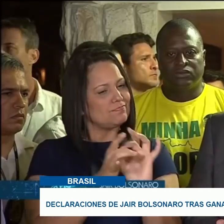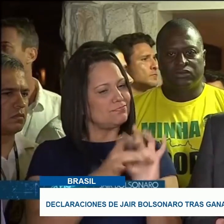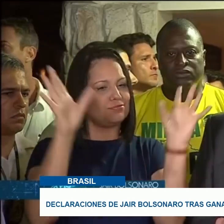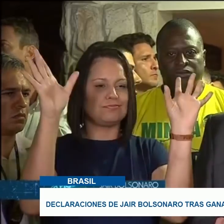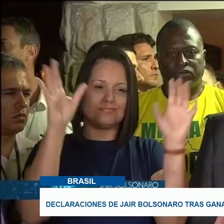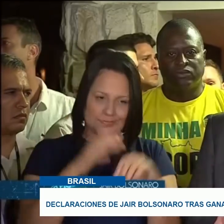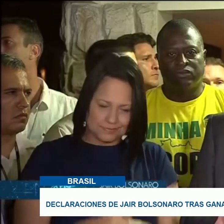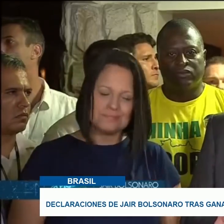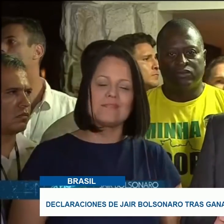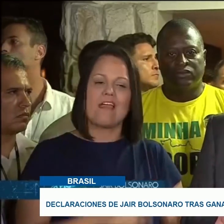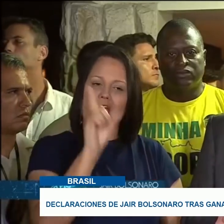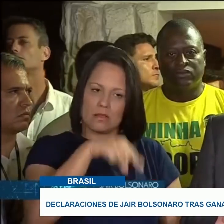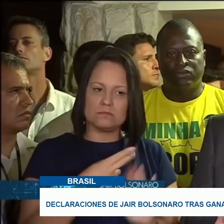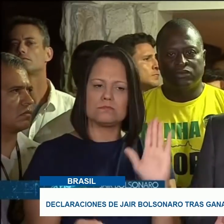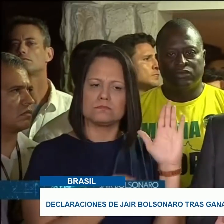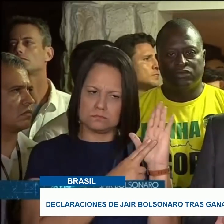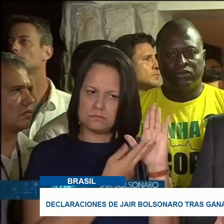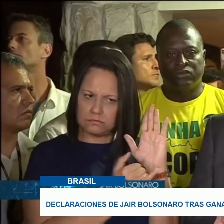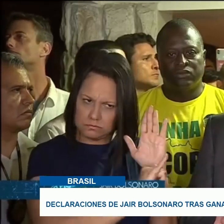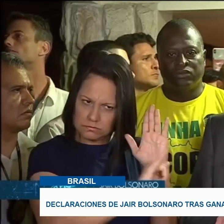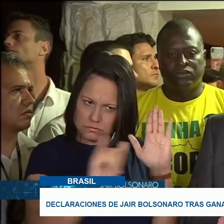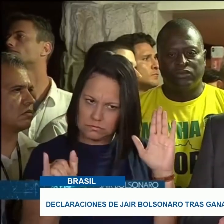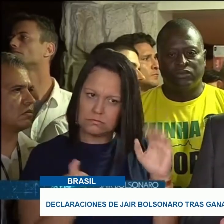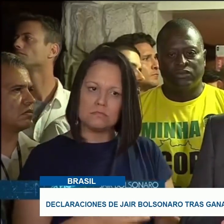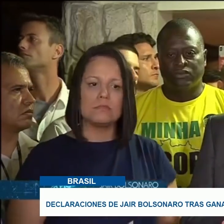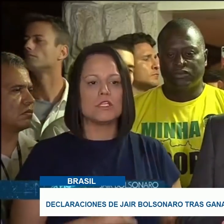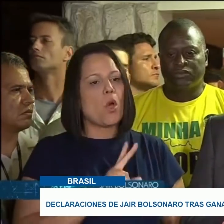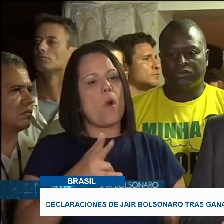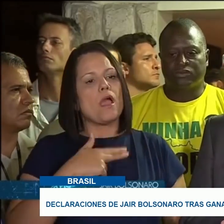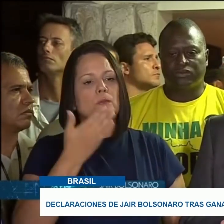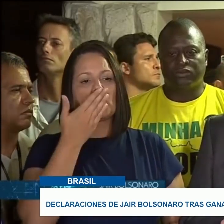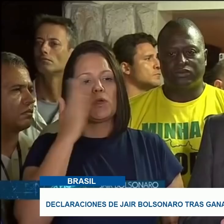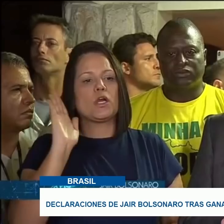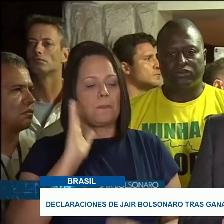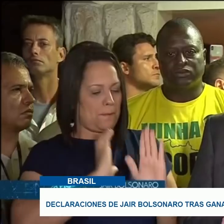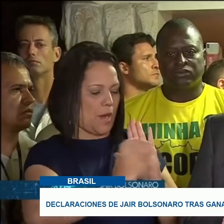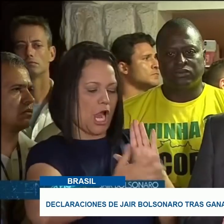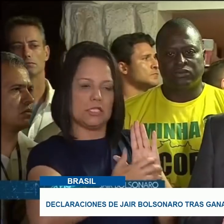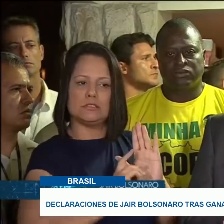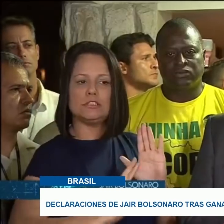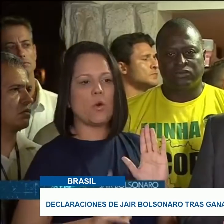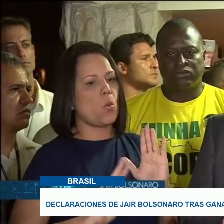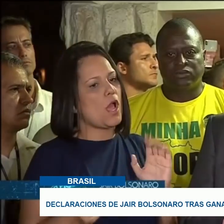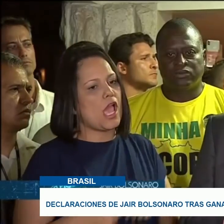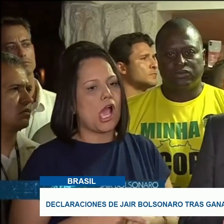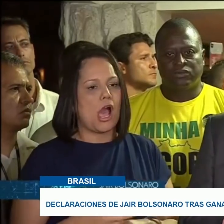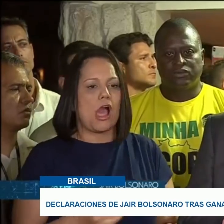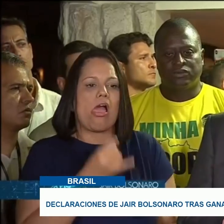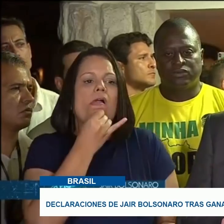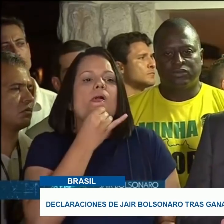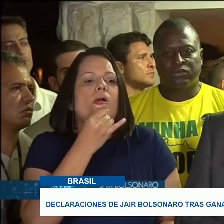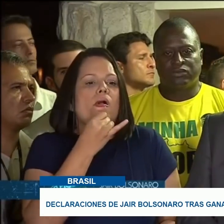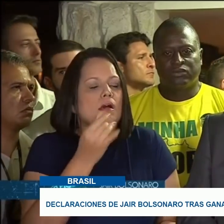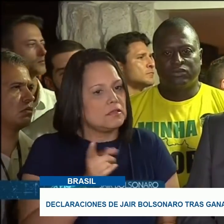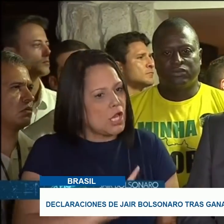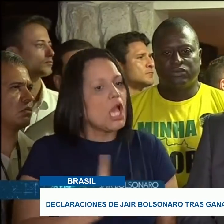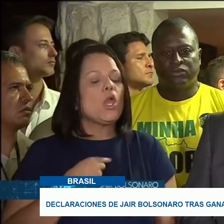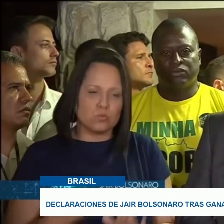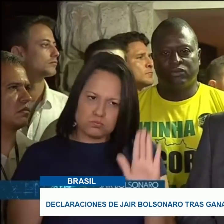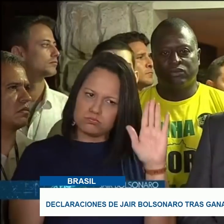Este gobierno será un defensor de la Constitución, de la democracia y de la libertad. Eso es una